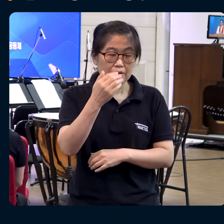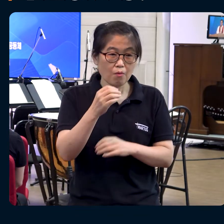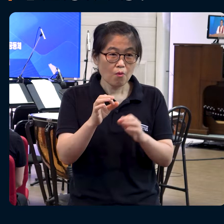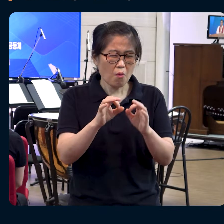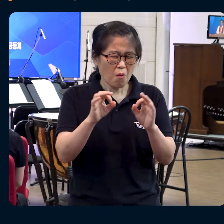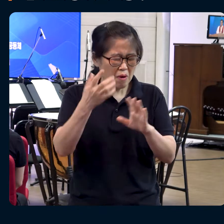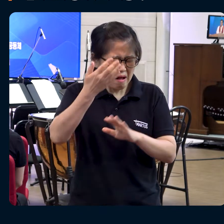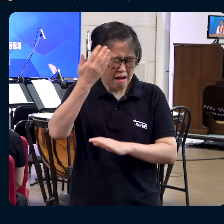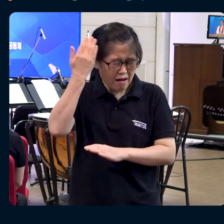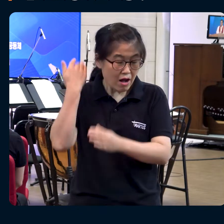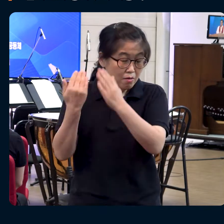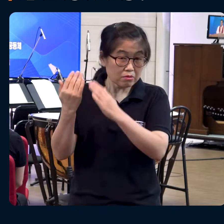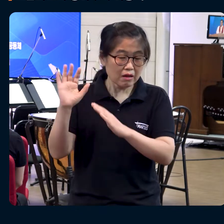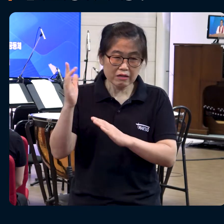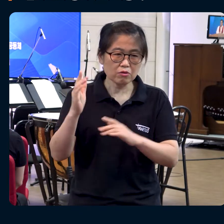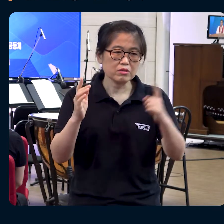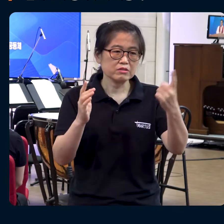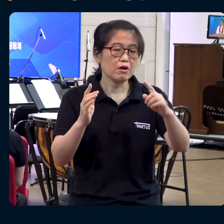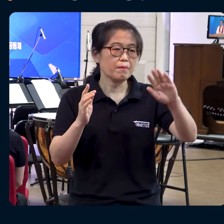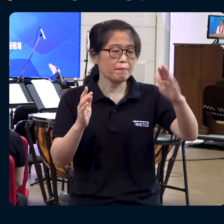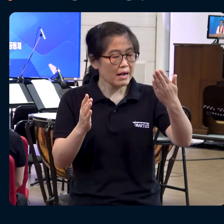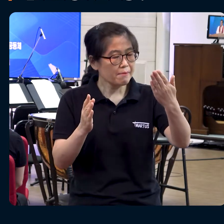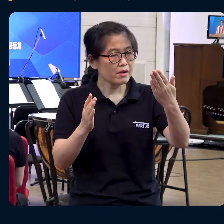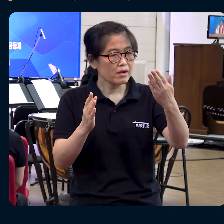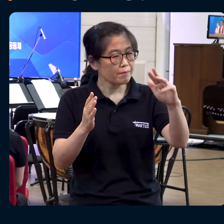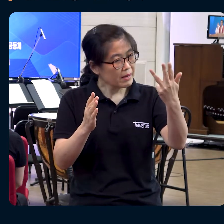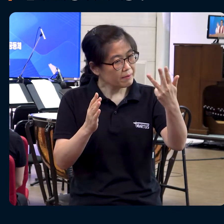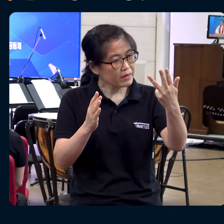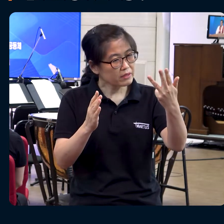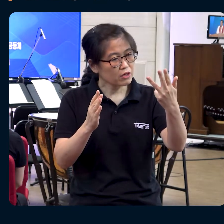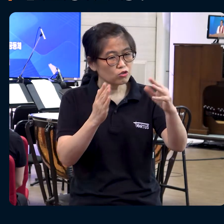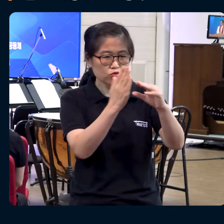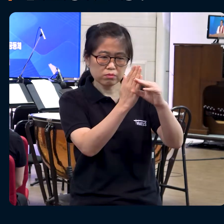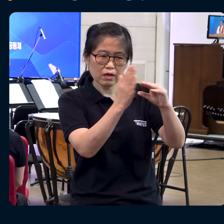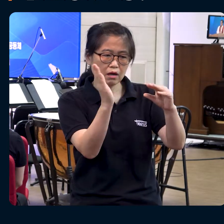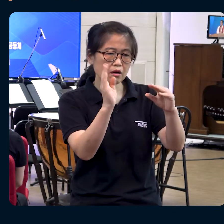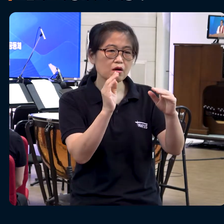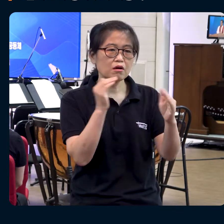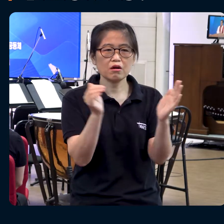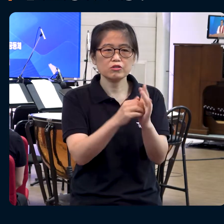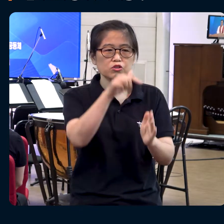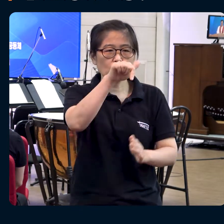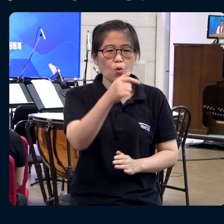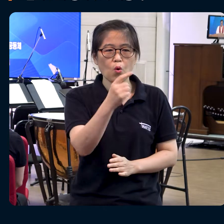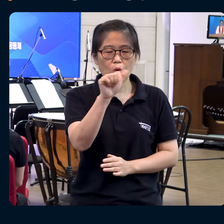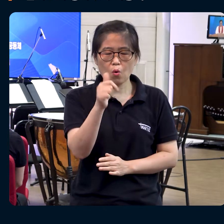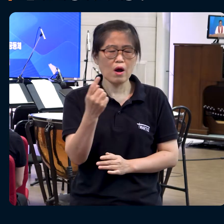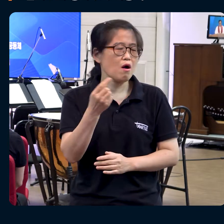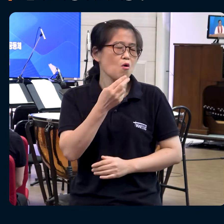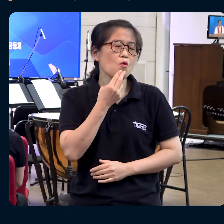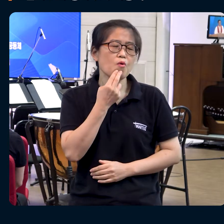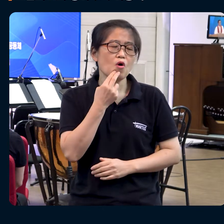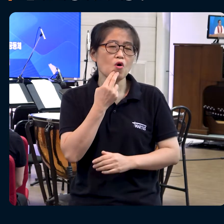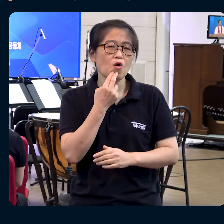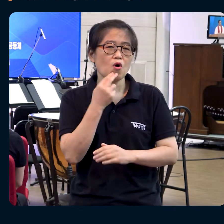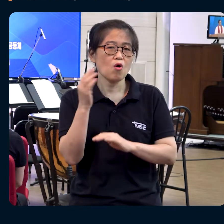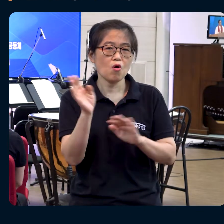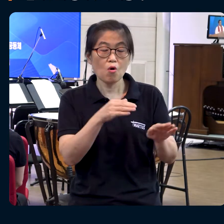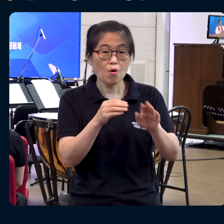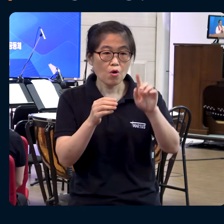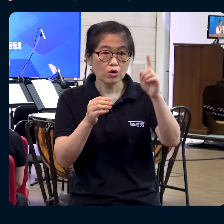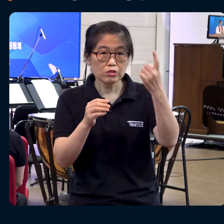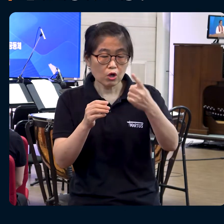오래전에 시작된 게 아니에요. 1800년도 중반까지는 그게 없었어요, 거의. 그러다가